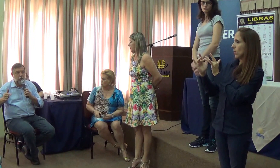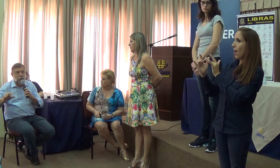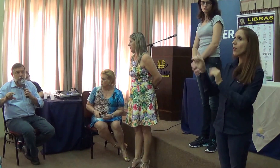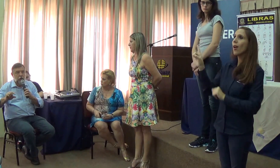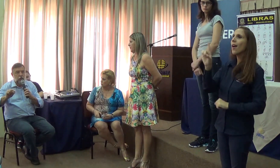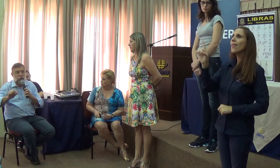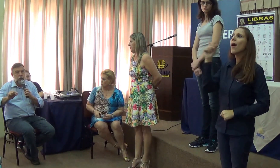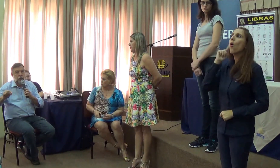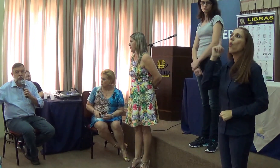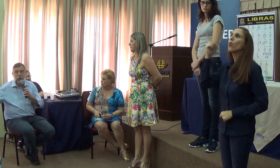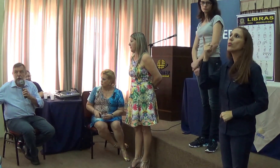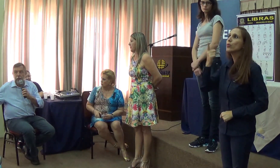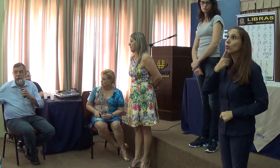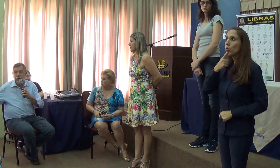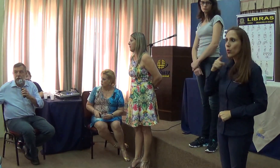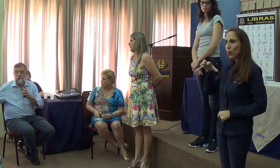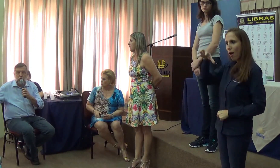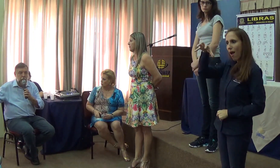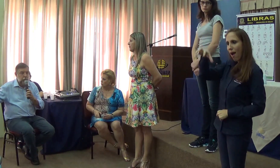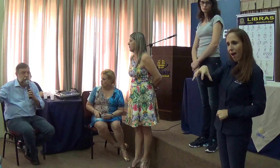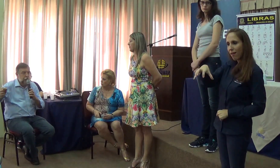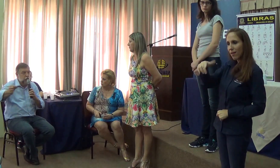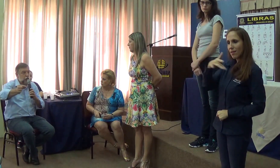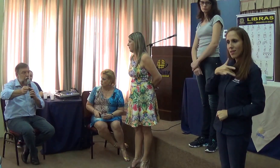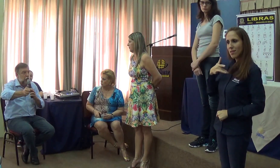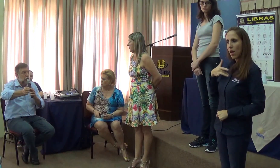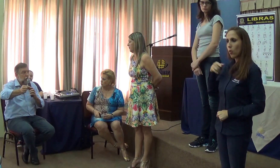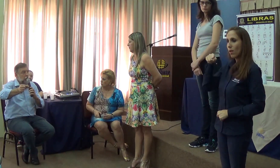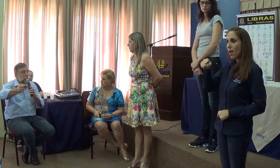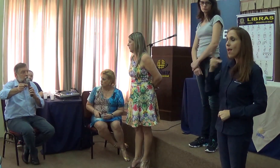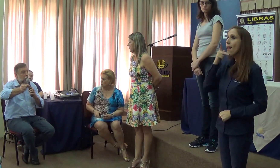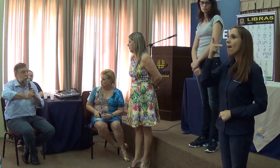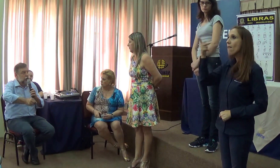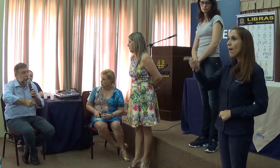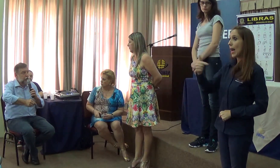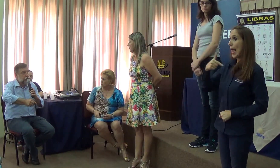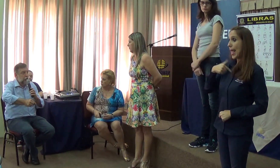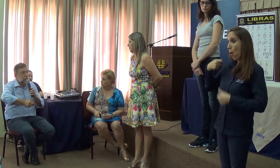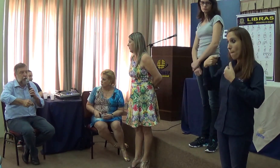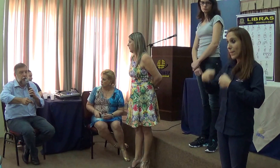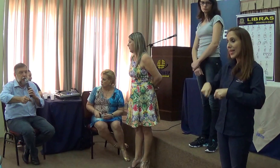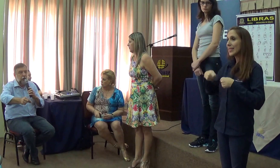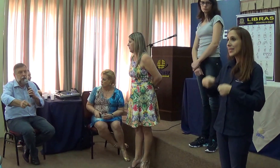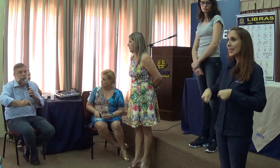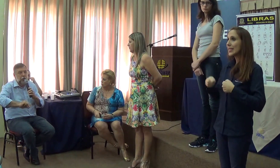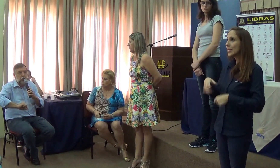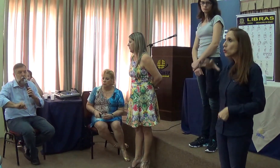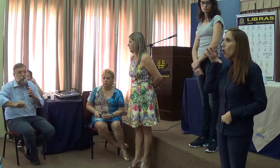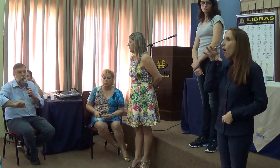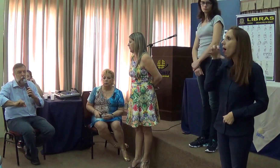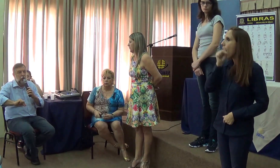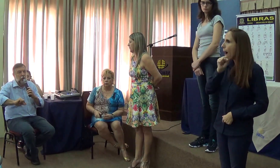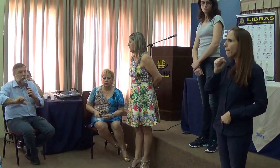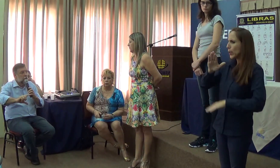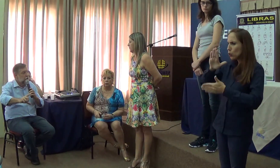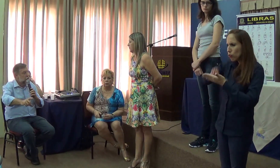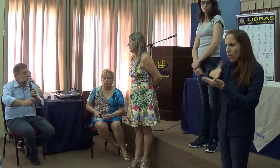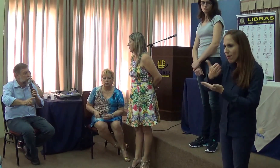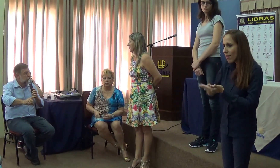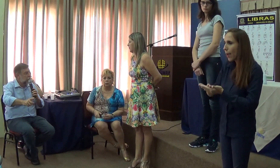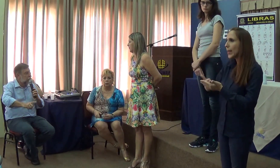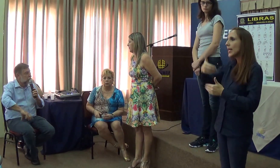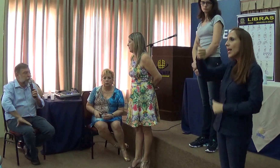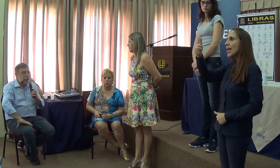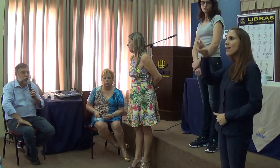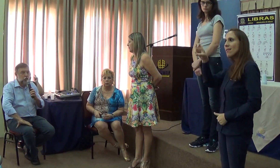surdo. Regional diz, olha, preciso de um profissional urgente aqui, 15 minutos, porque